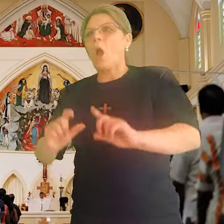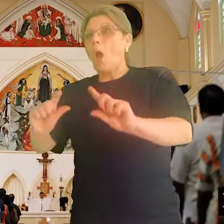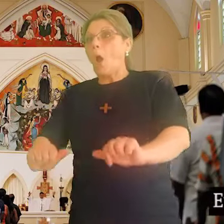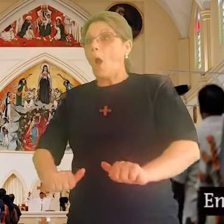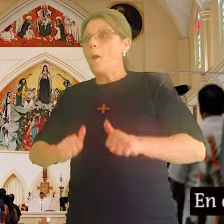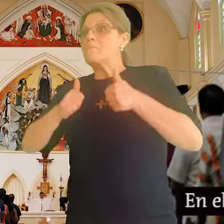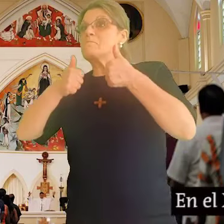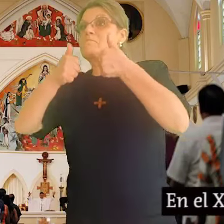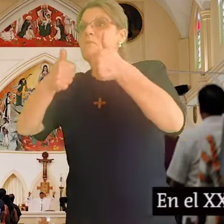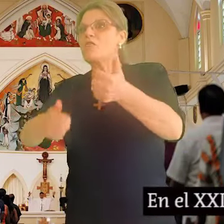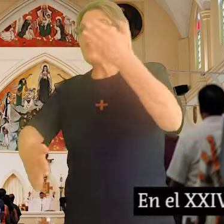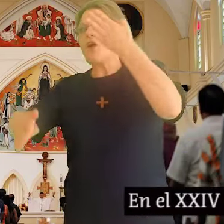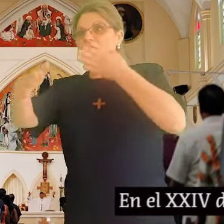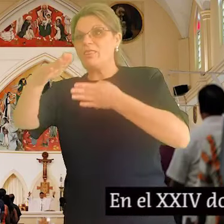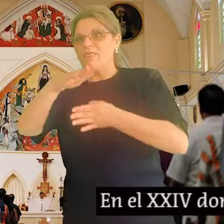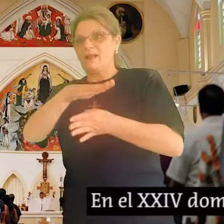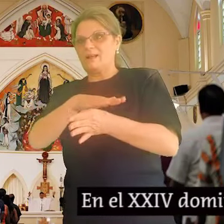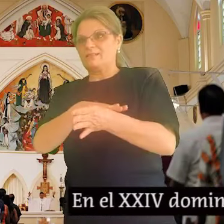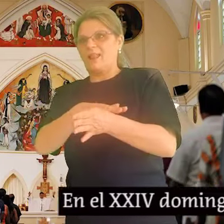字